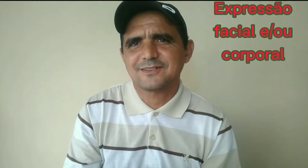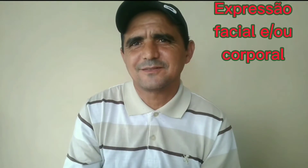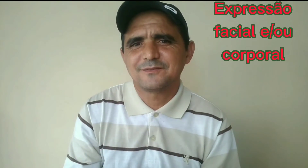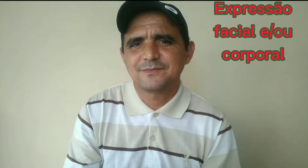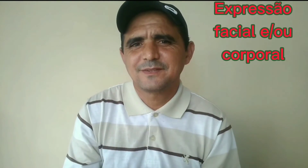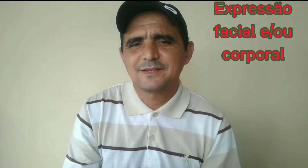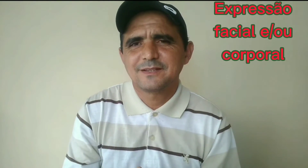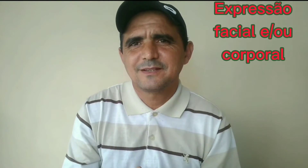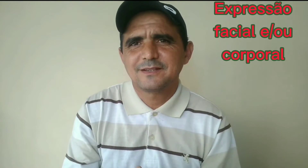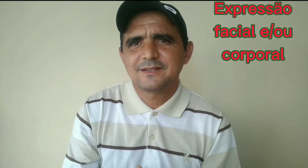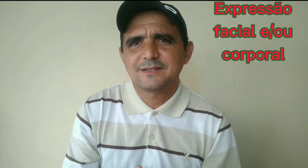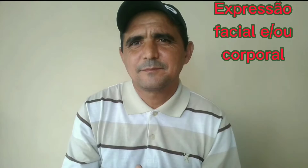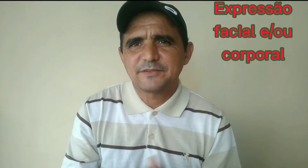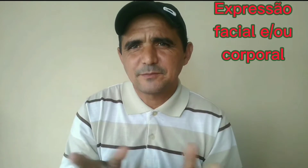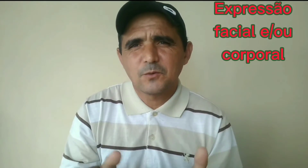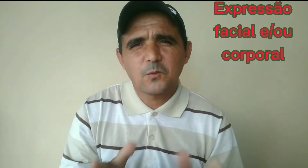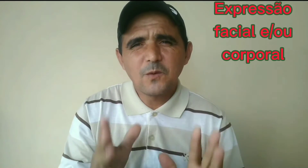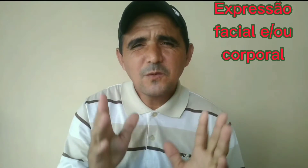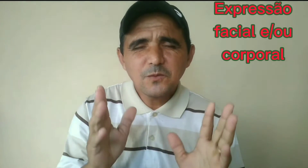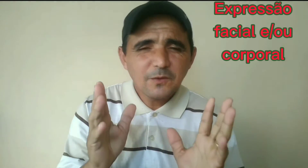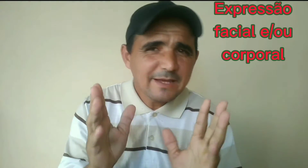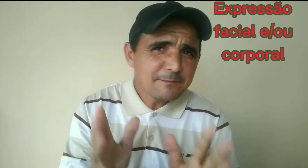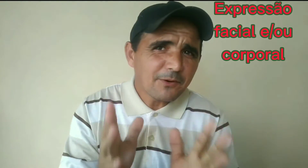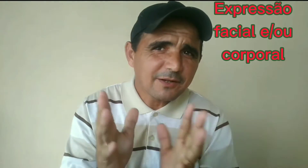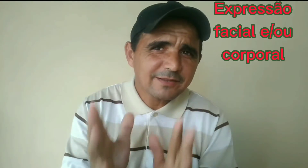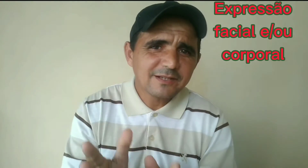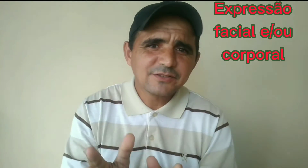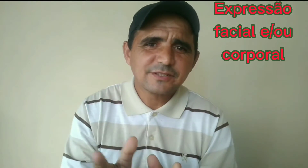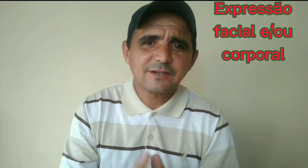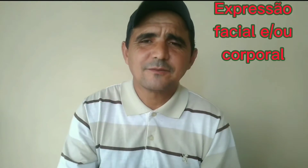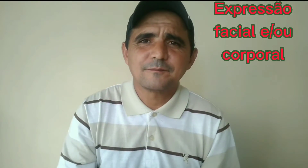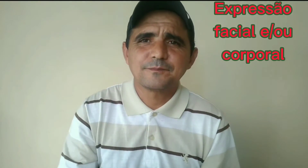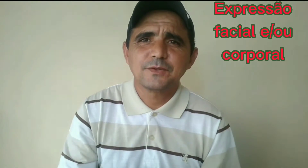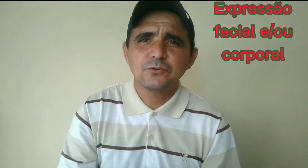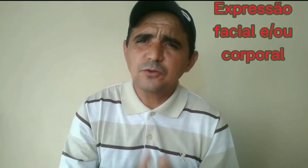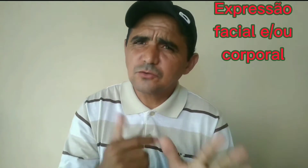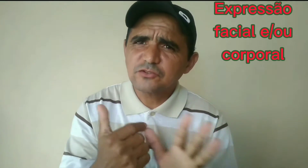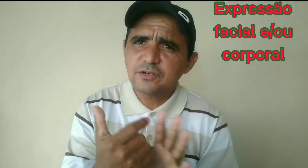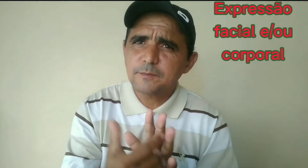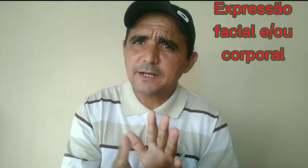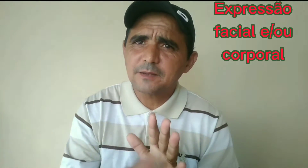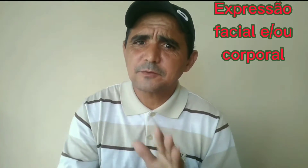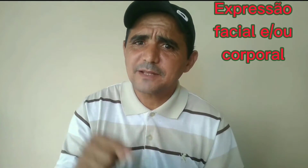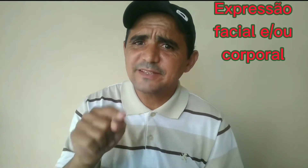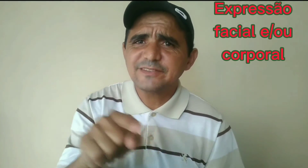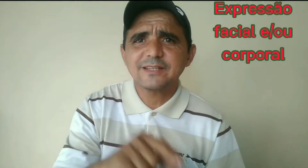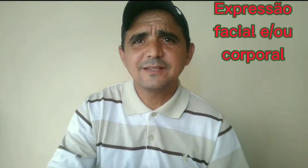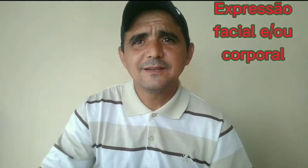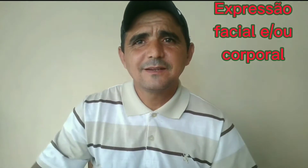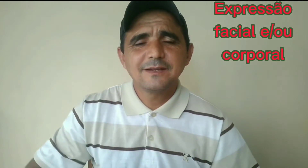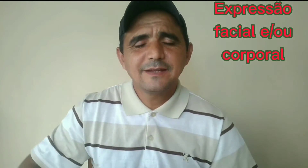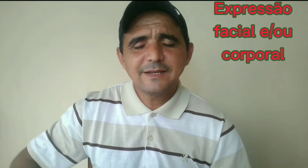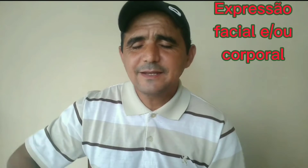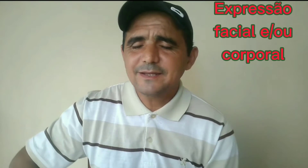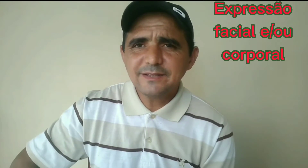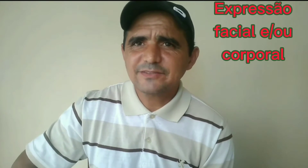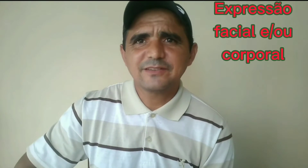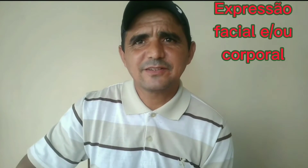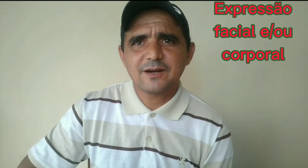sinalização. Percebeu como é importante, então? Todos os 5 parâmetros, mas esse aqui é